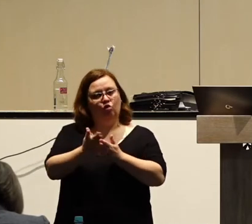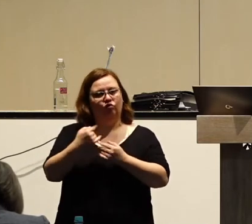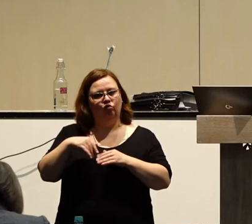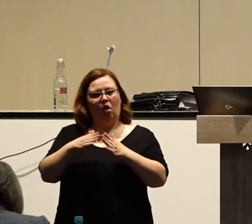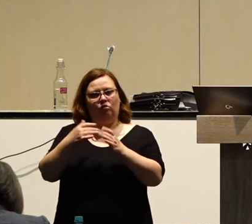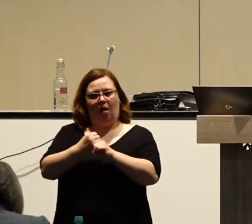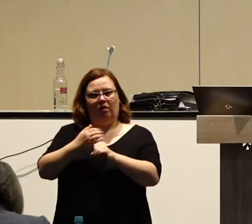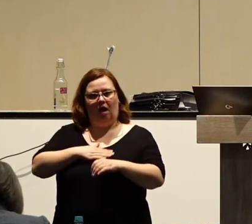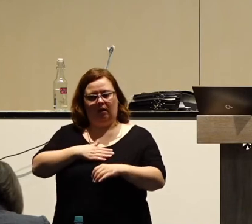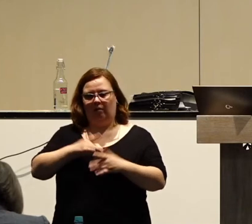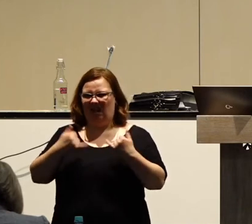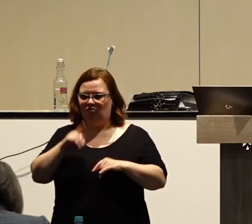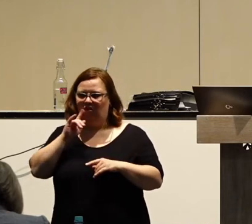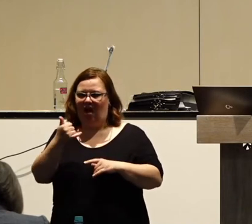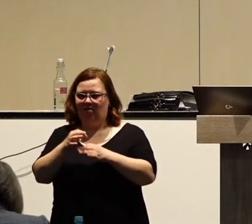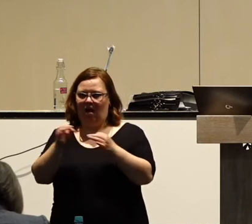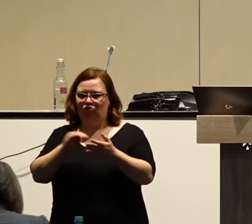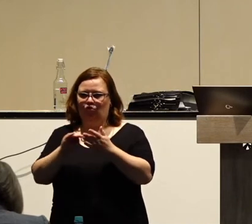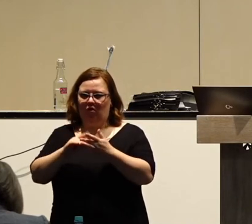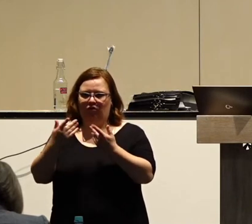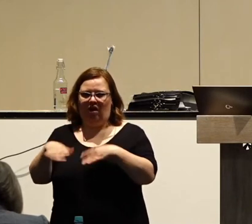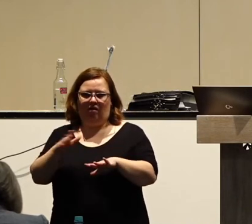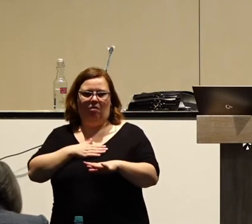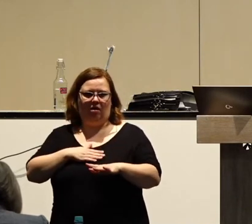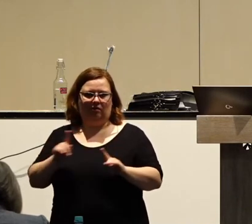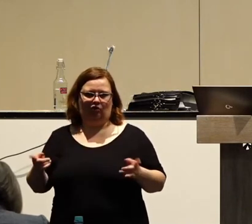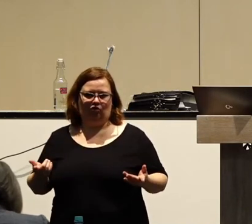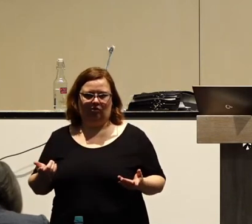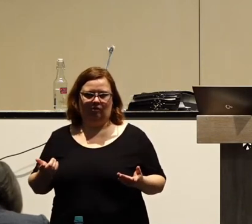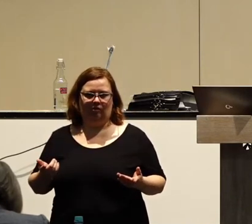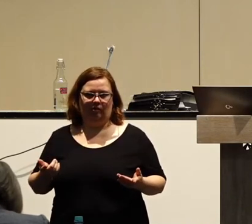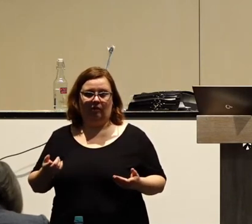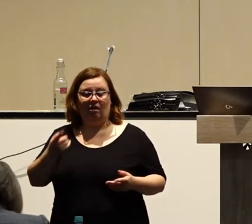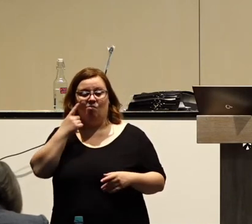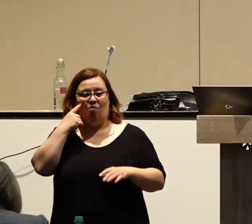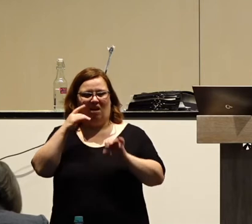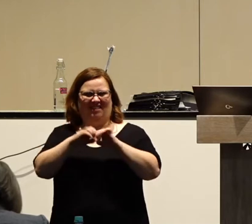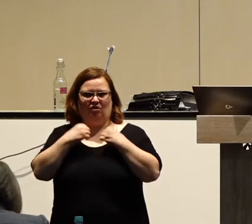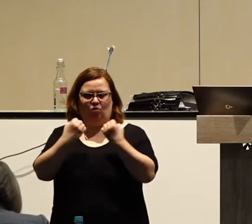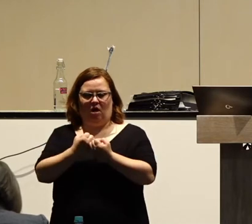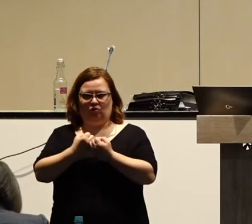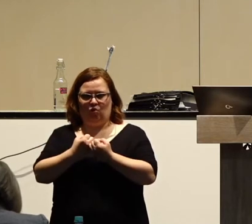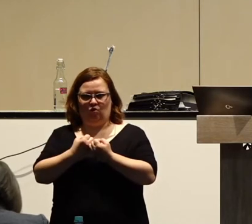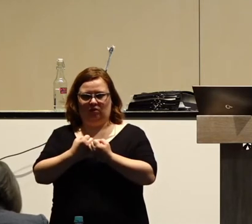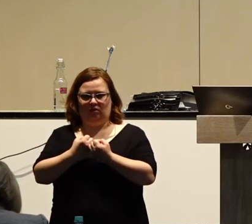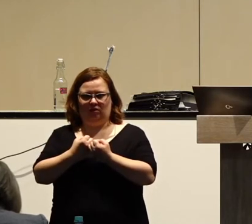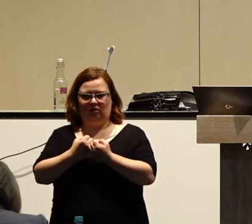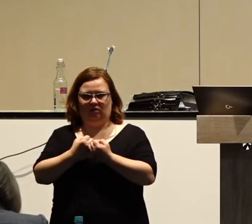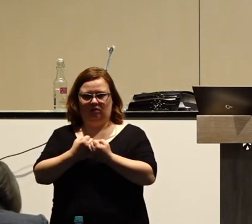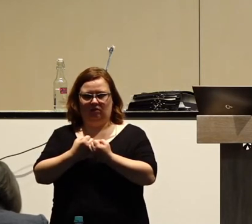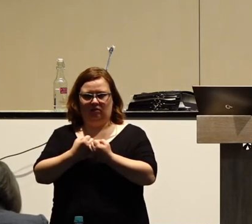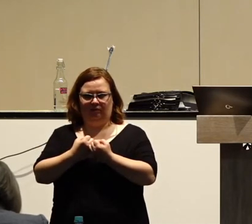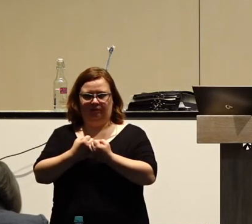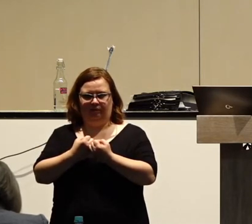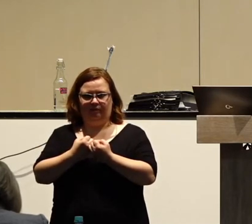hatten, als sie die ganze Zeit in der Schule waren. Die momentane Situation ist auch so, dass